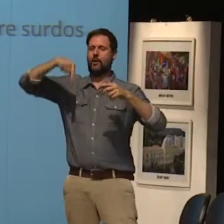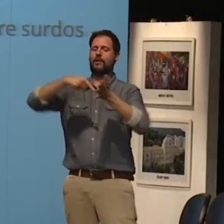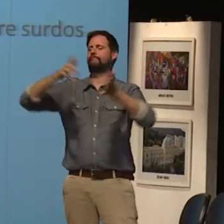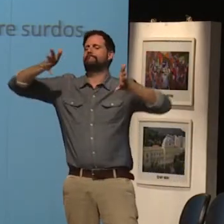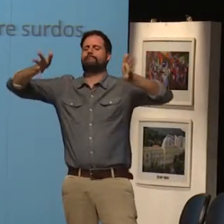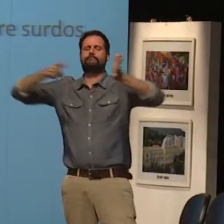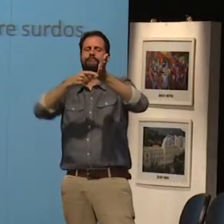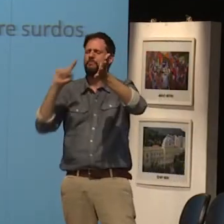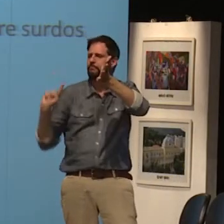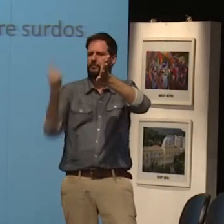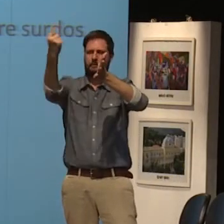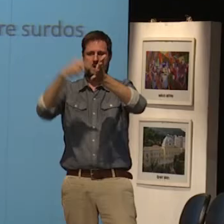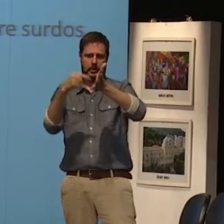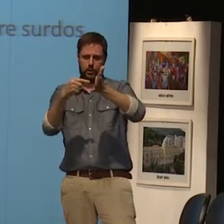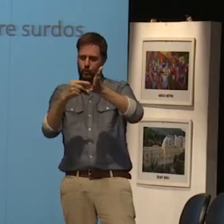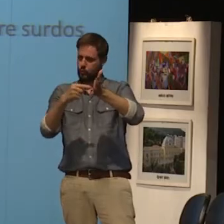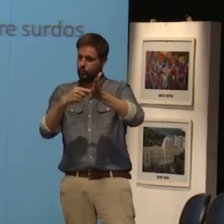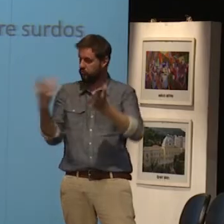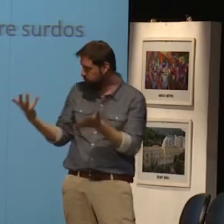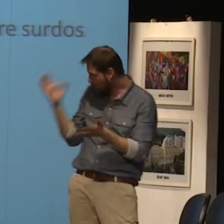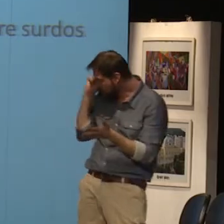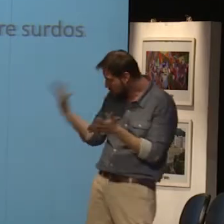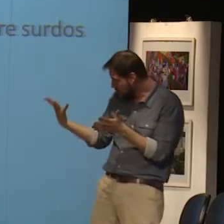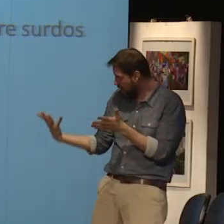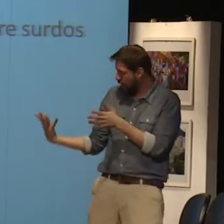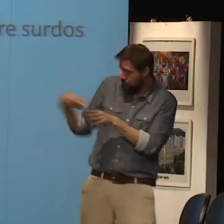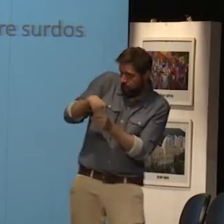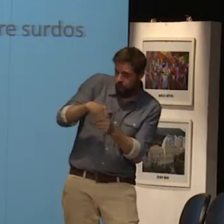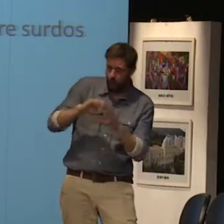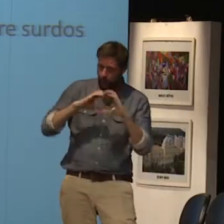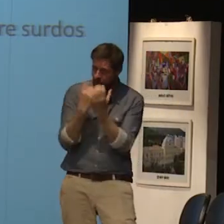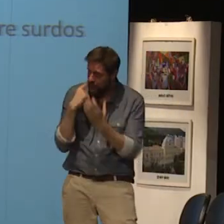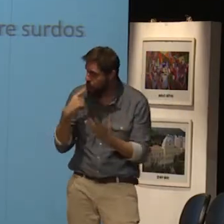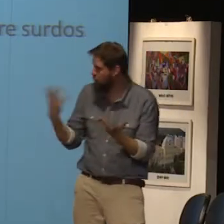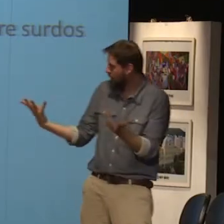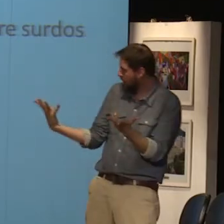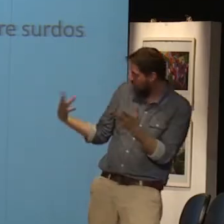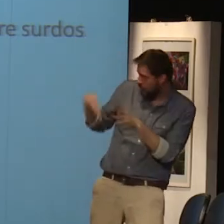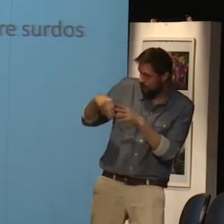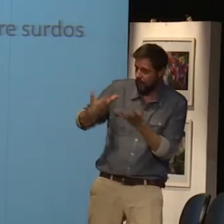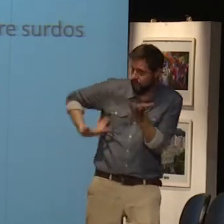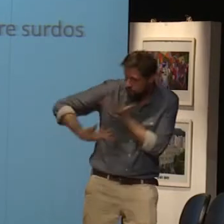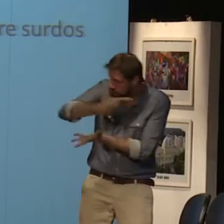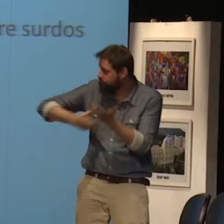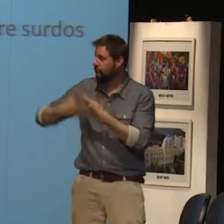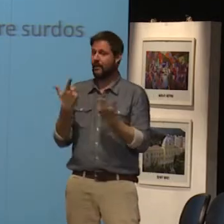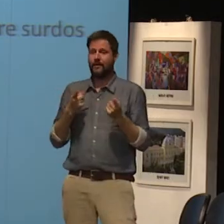da visibilidade cultural. Isso é muito importante. Esse primeiro ponto que eu falei é muito importante. Então, ele precisa estar inserido na